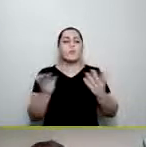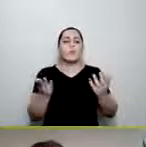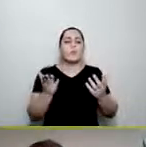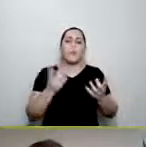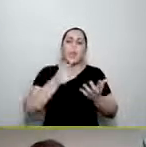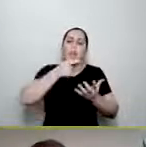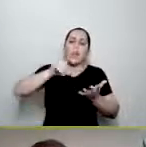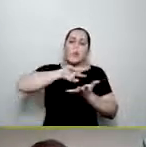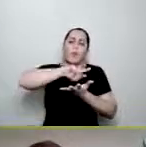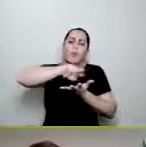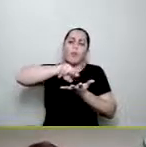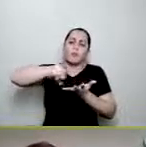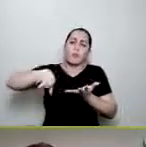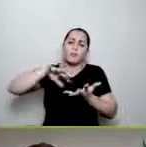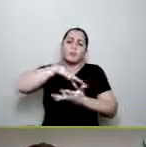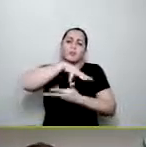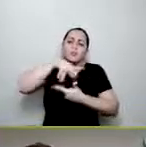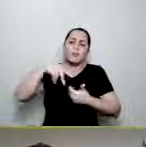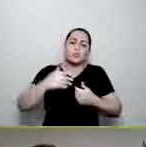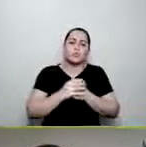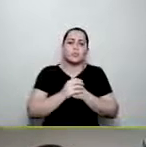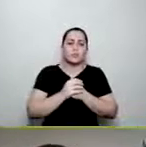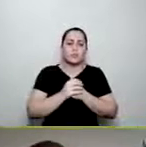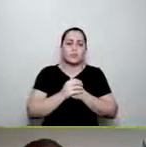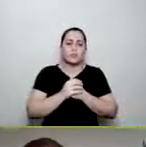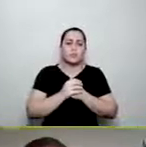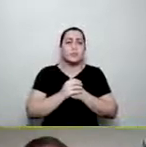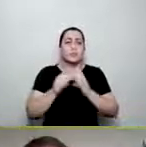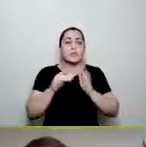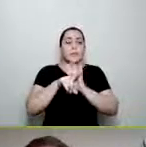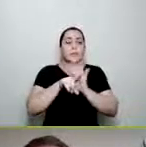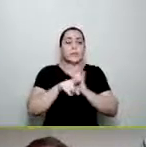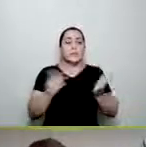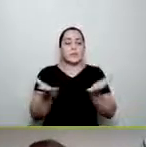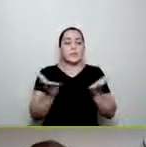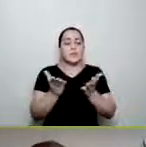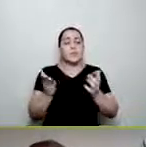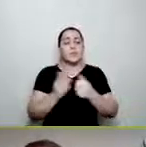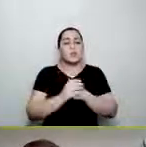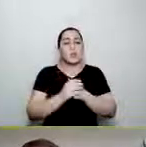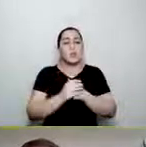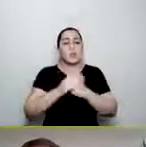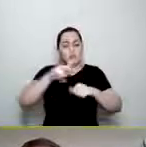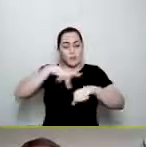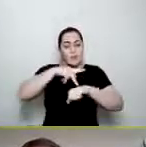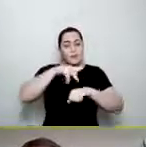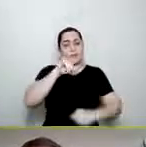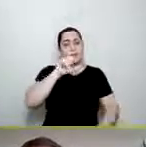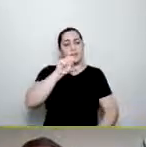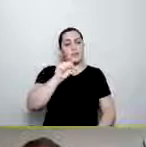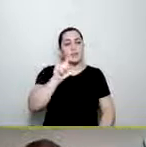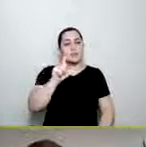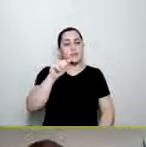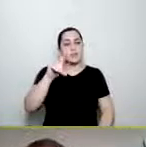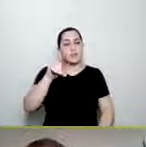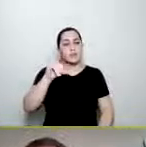essa diversidade mundial? E fazendo uma pesquisa lá na Islândia, apresentando esse assunto, eu